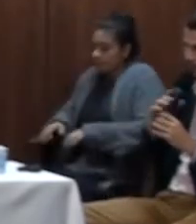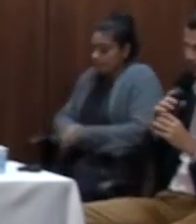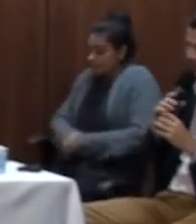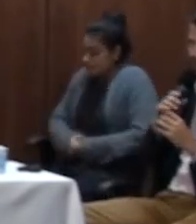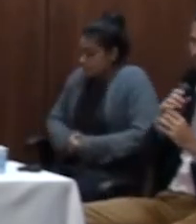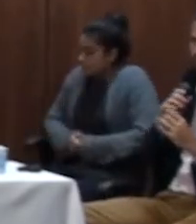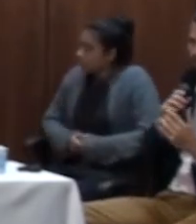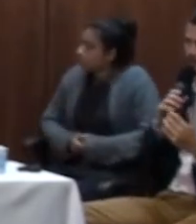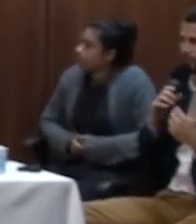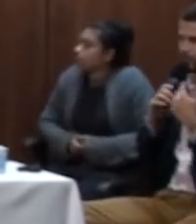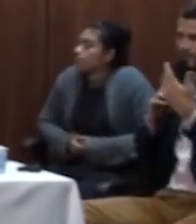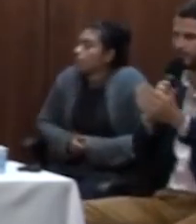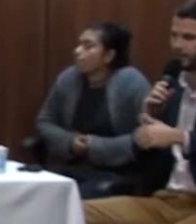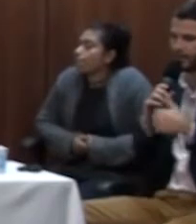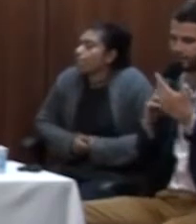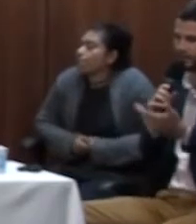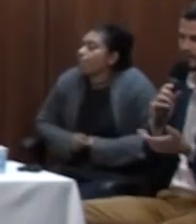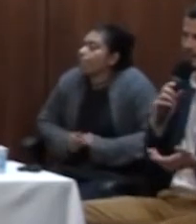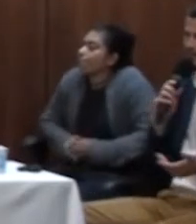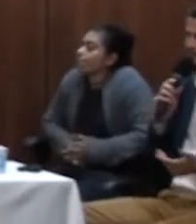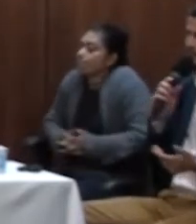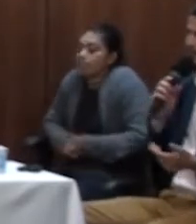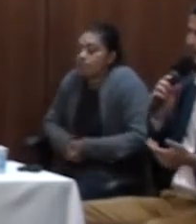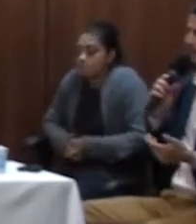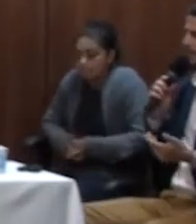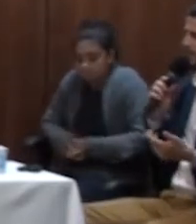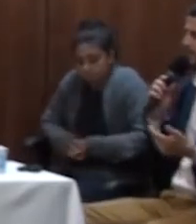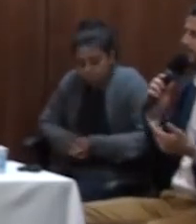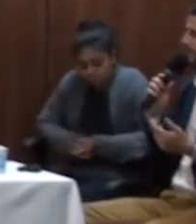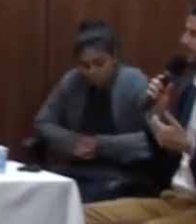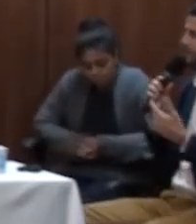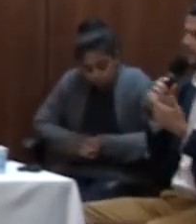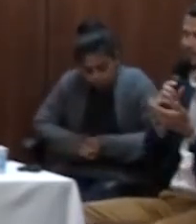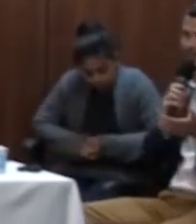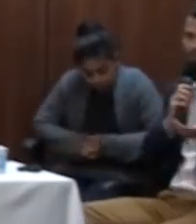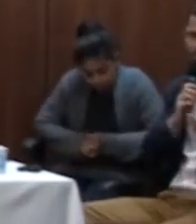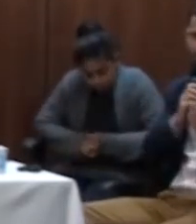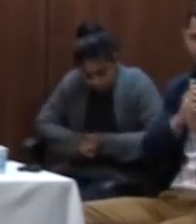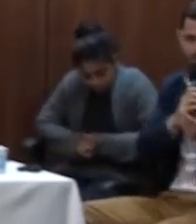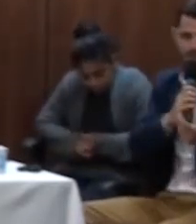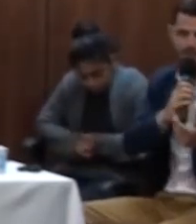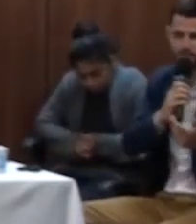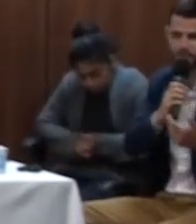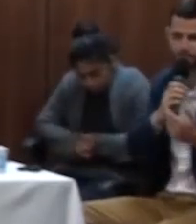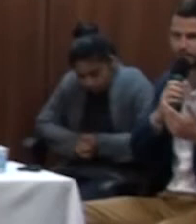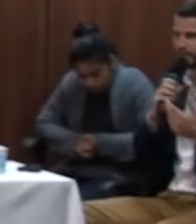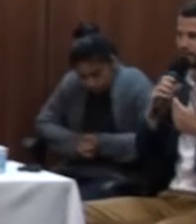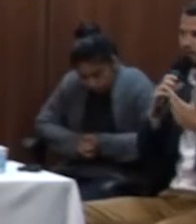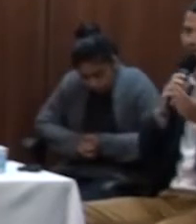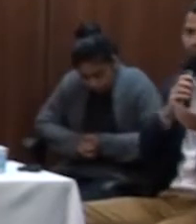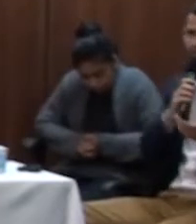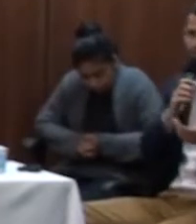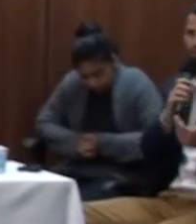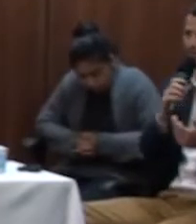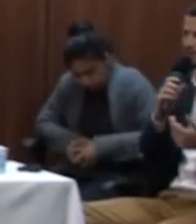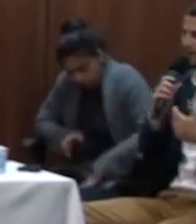com a militância, ouvir relatos e mais relatos, a gente sabe que essas prestações, elas nem